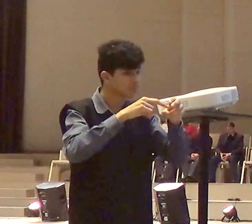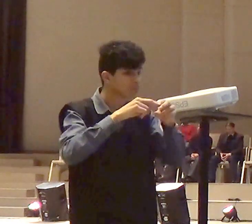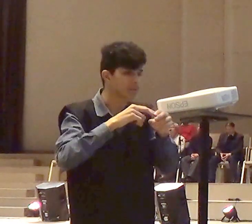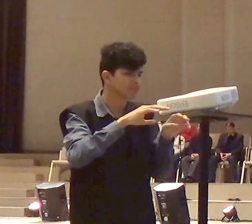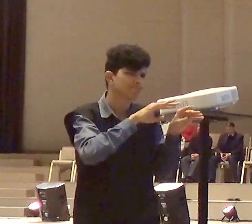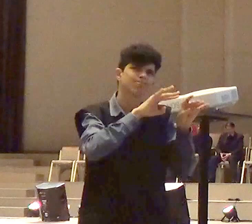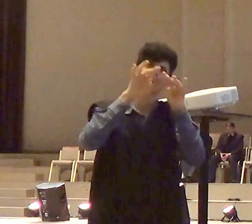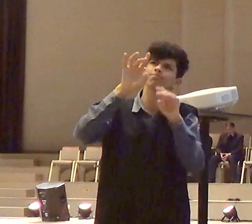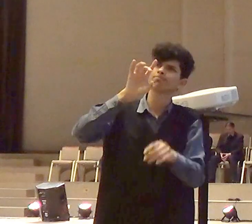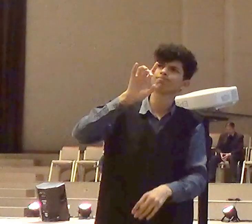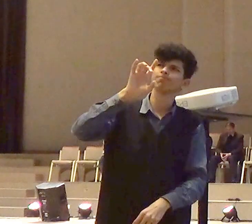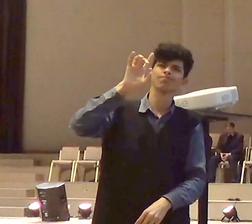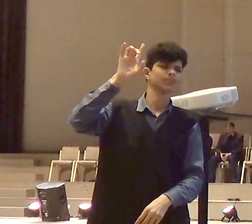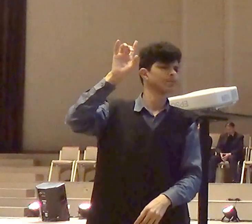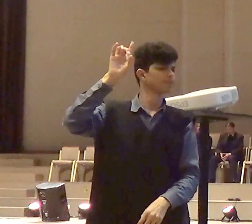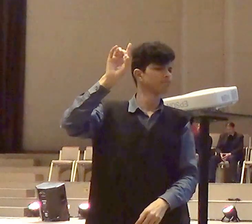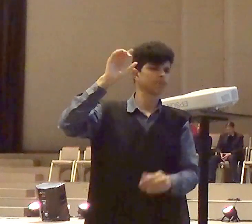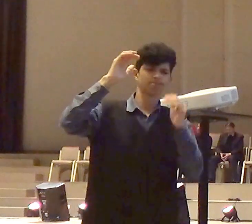Rendição